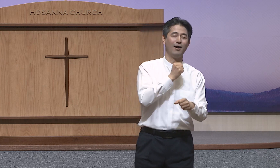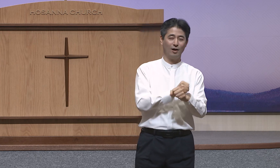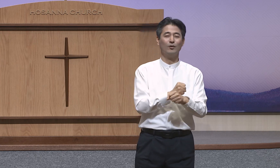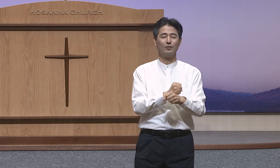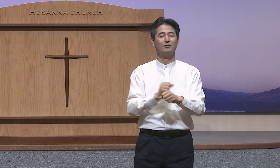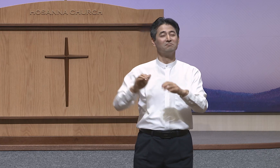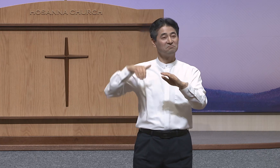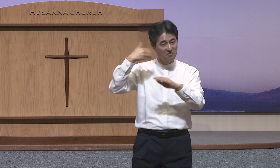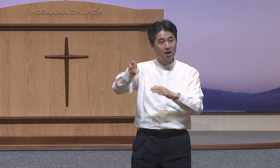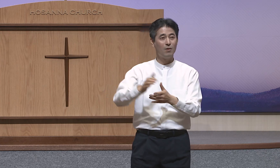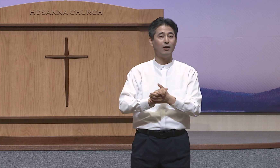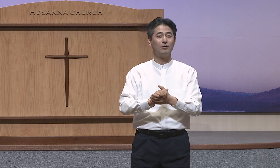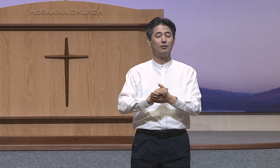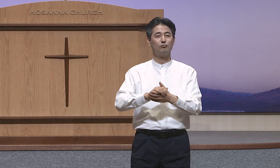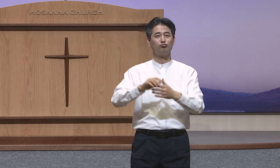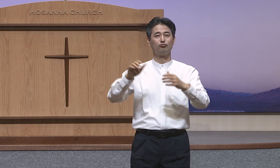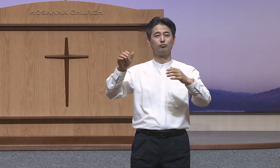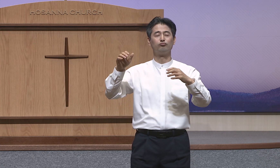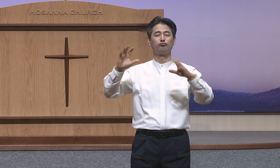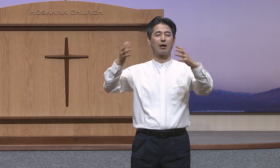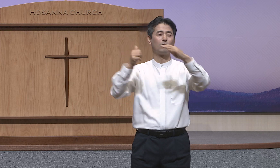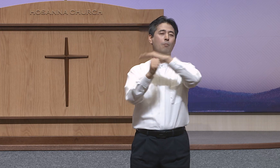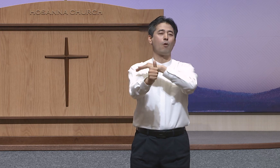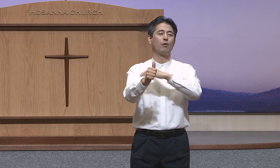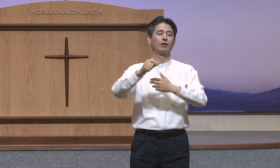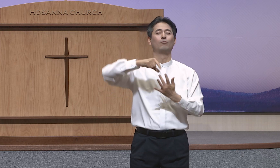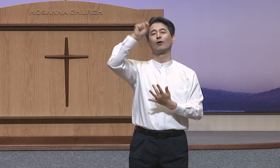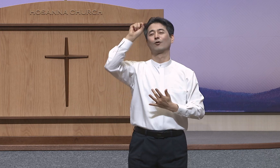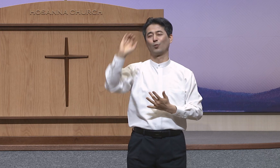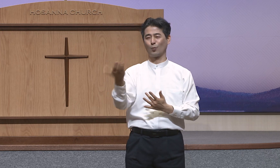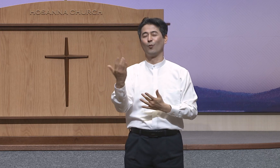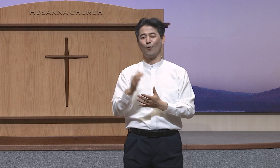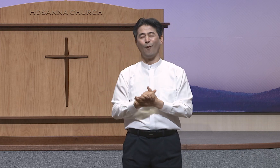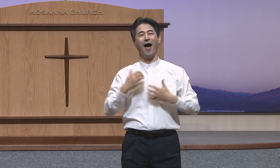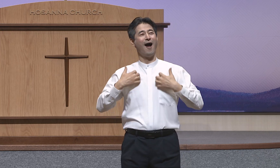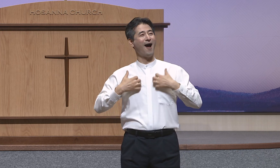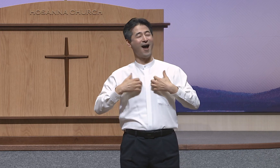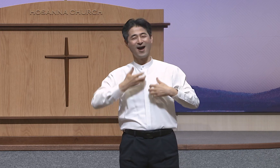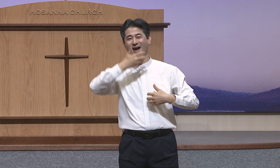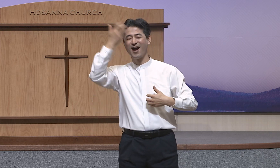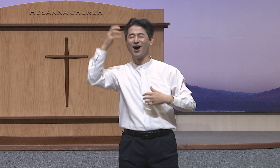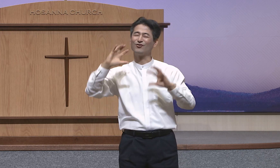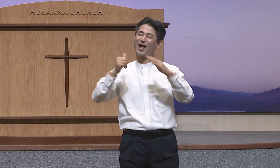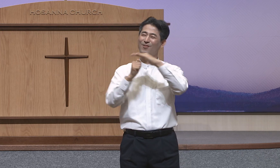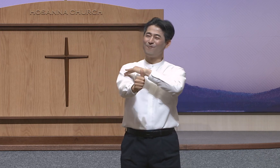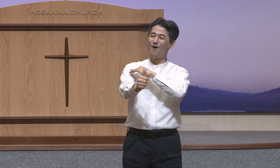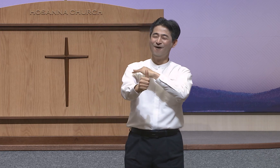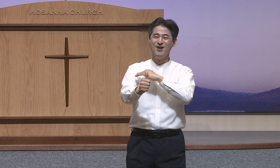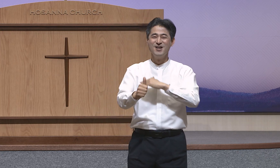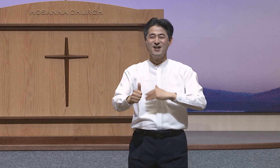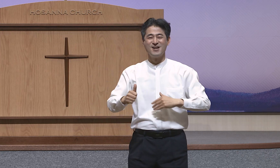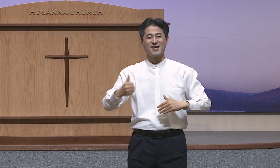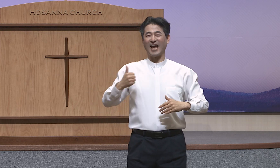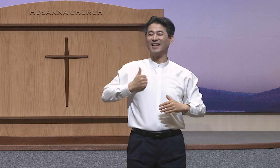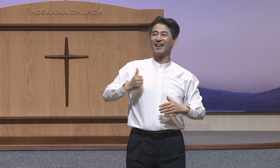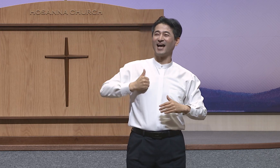제가 한 3위, 2위 정도 이렇게 메달을 땄고 국가대표로 제가 뽑혔어요. 그래서 국가대표가